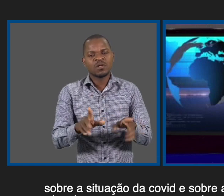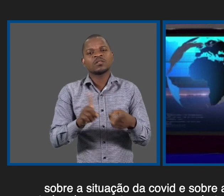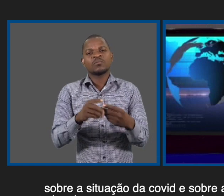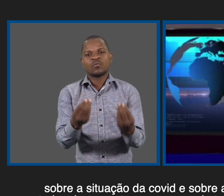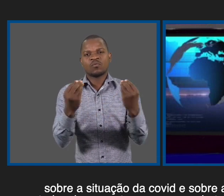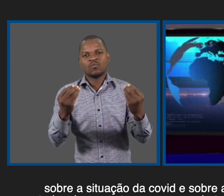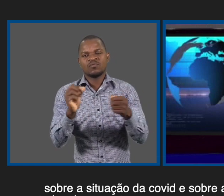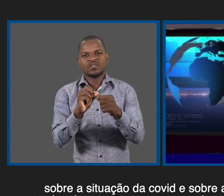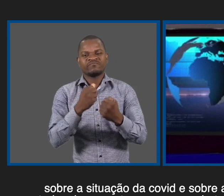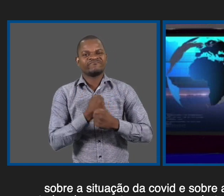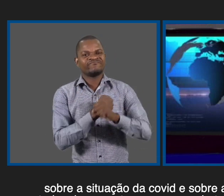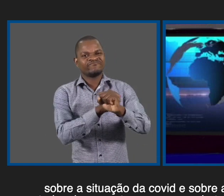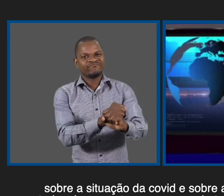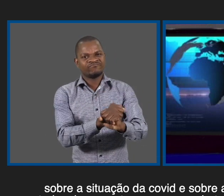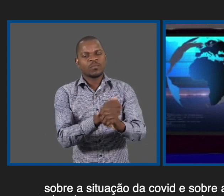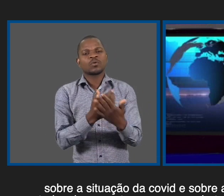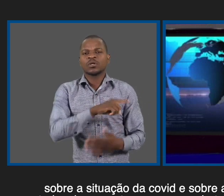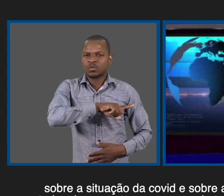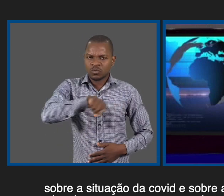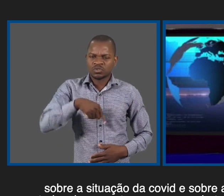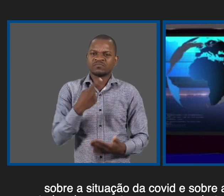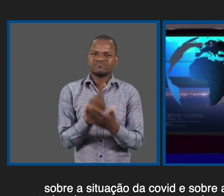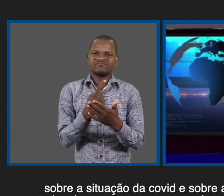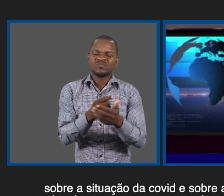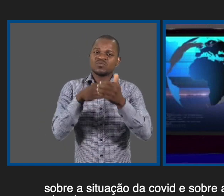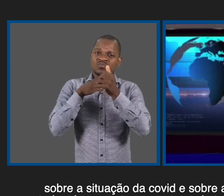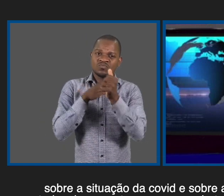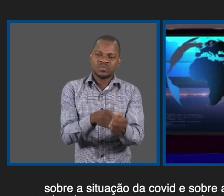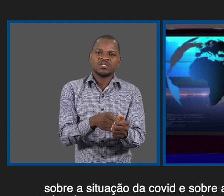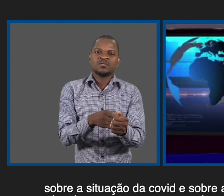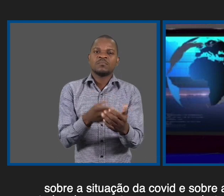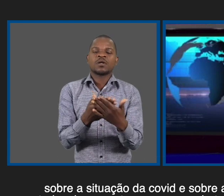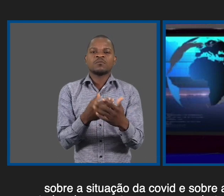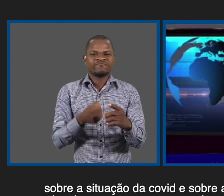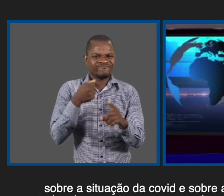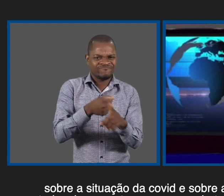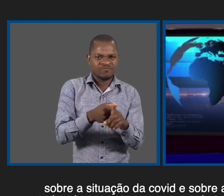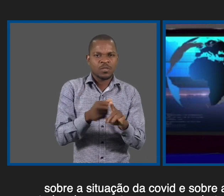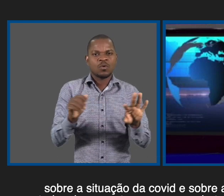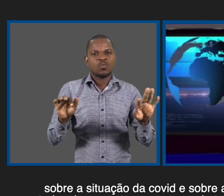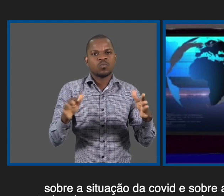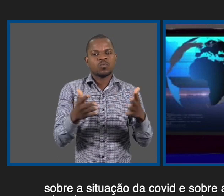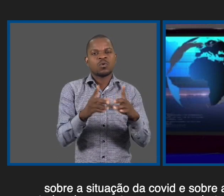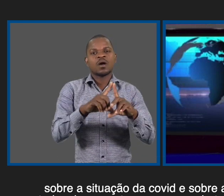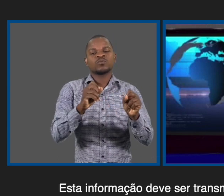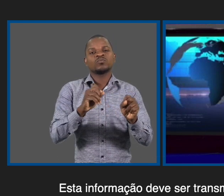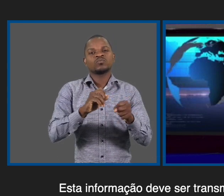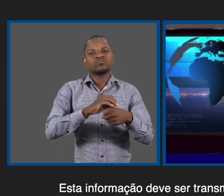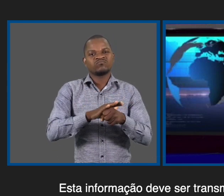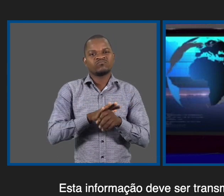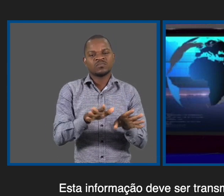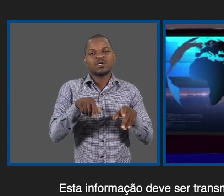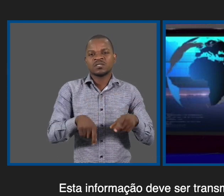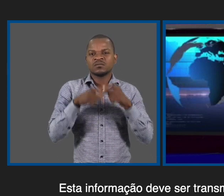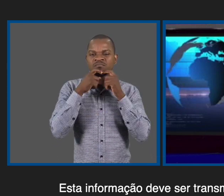preventivas que nós devemos todos exercer para combater a doença aqui no nível de